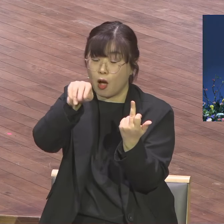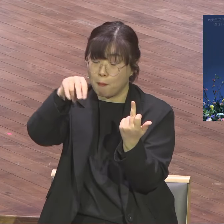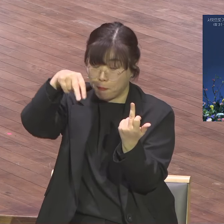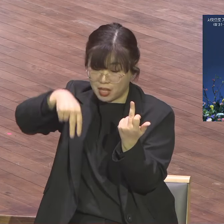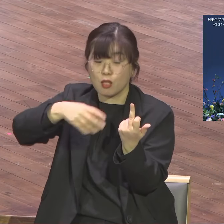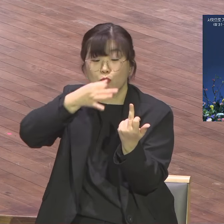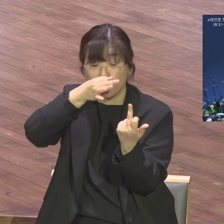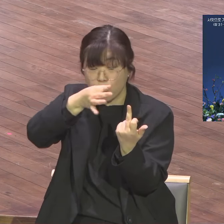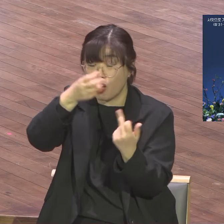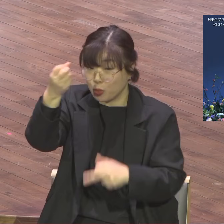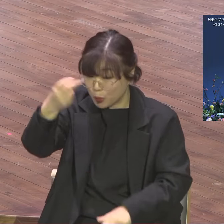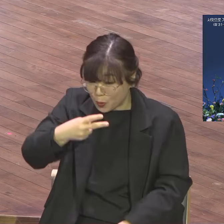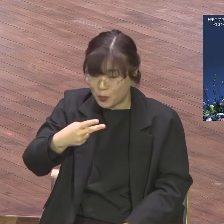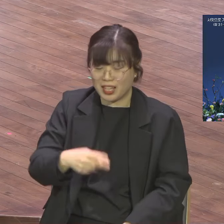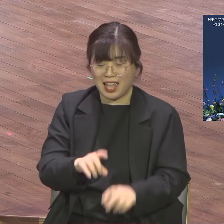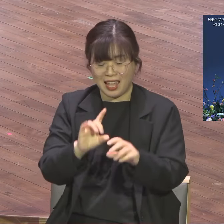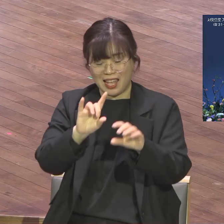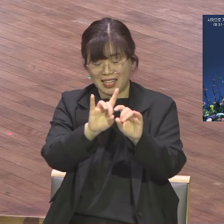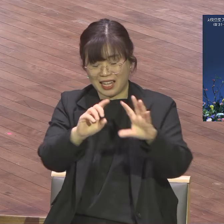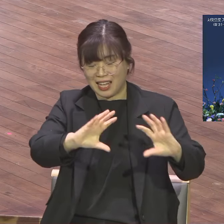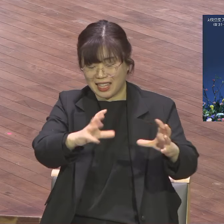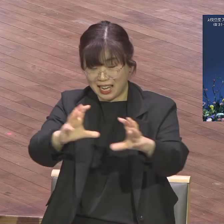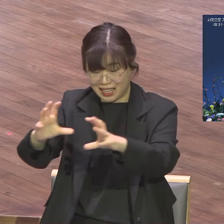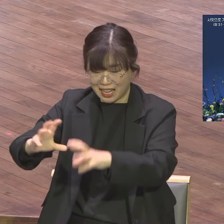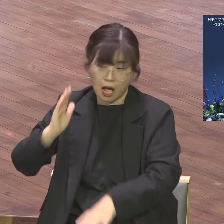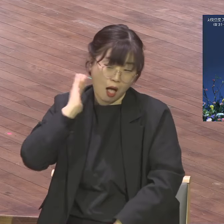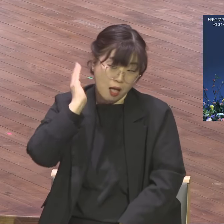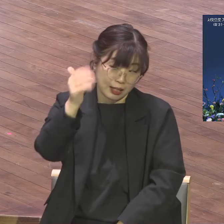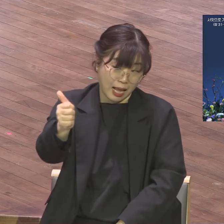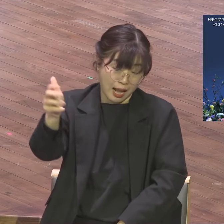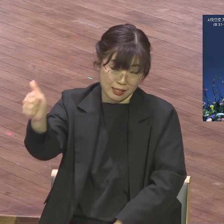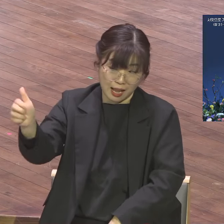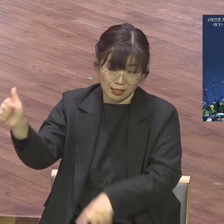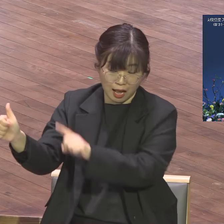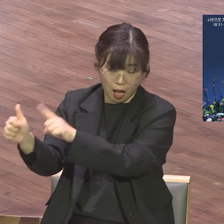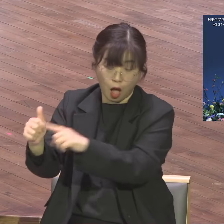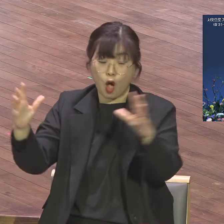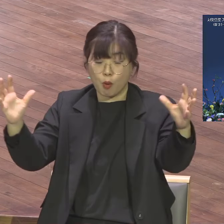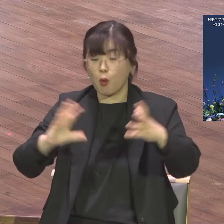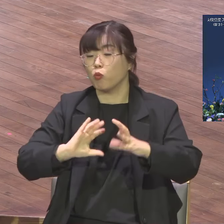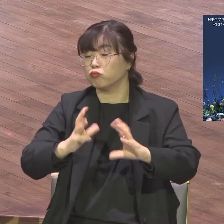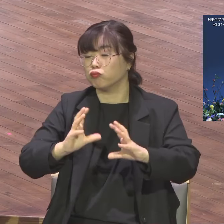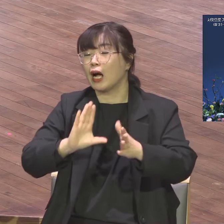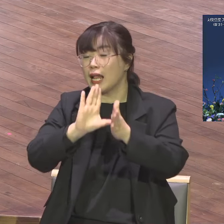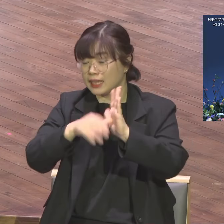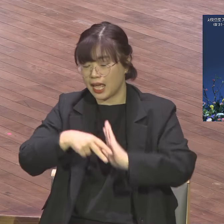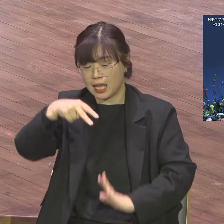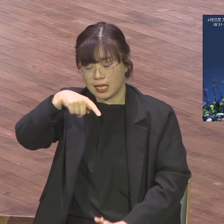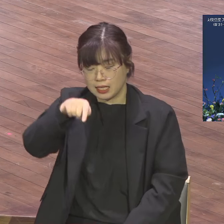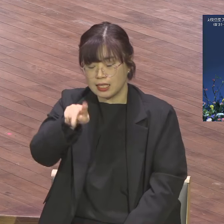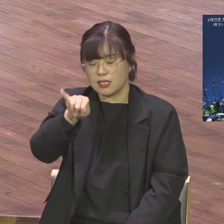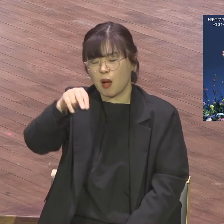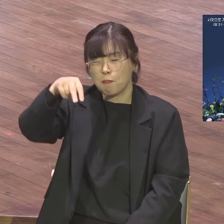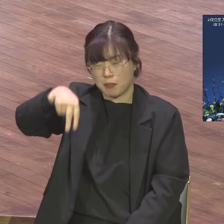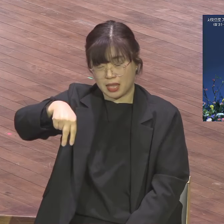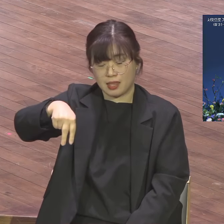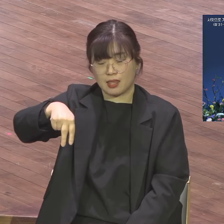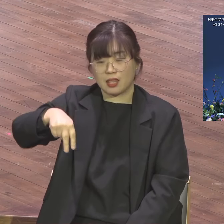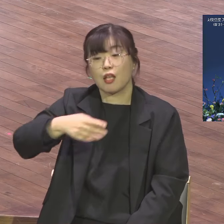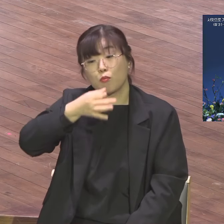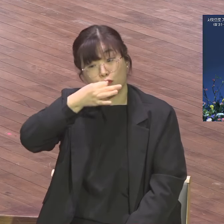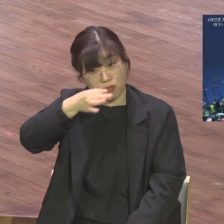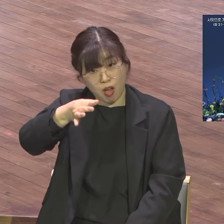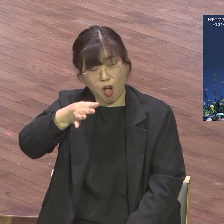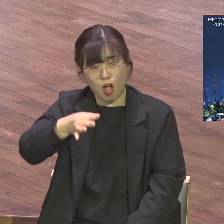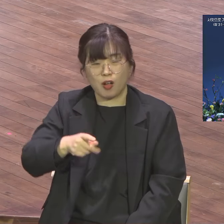나라를 대표하는 이 대통령이나 수상들이 모여서 그렇게 정상회담을 하는 것을 서밋이라고